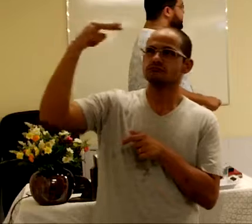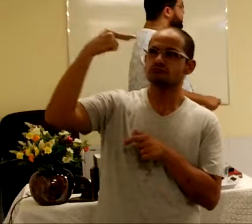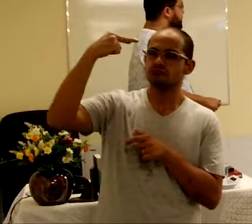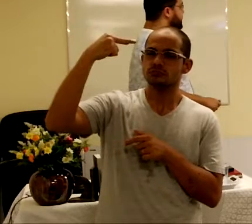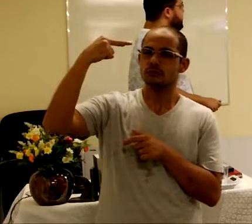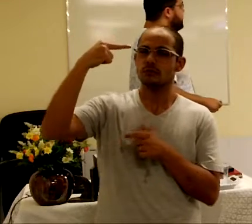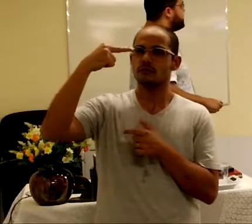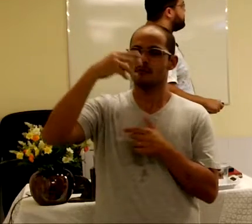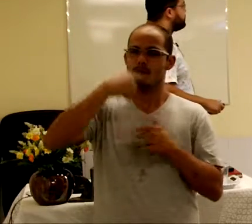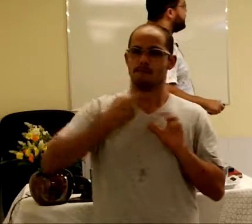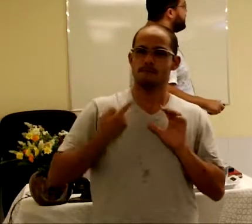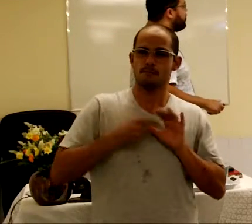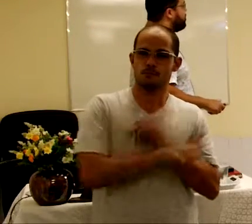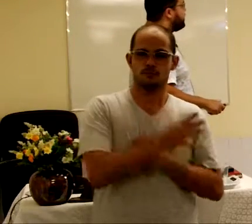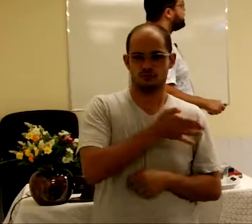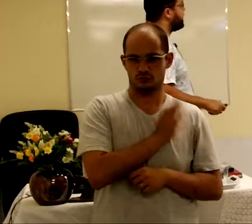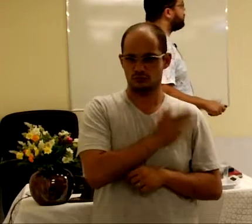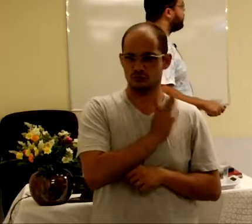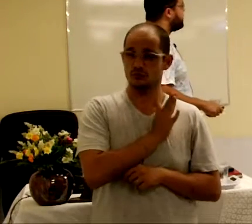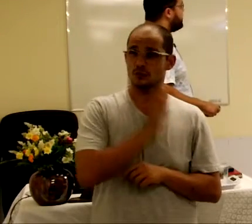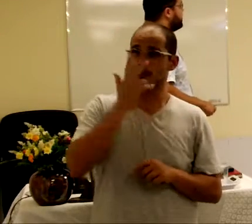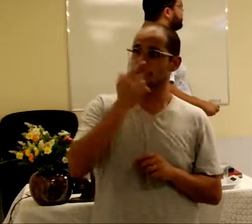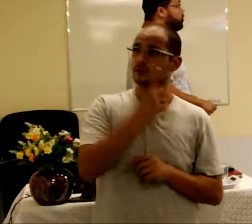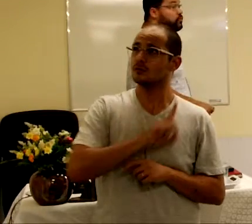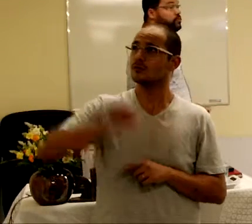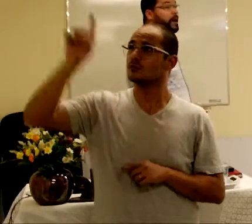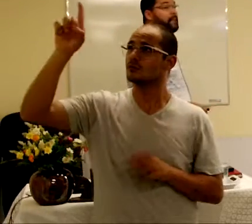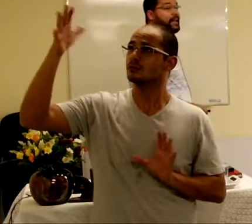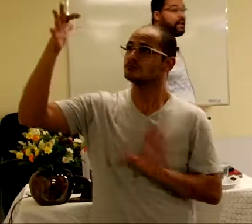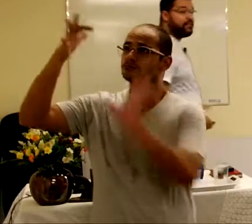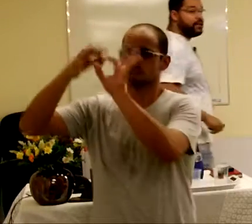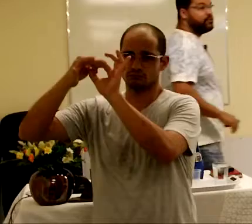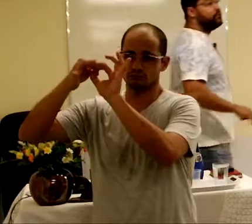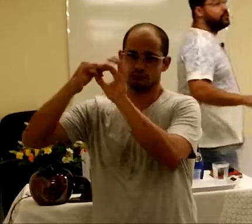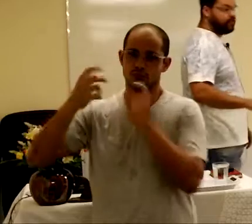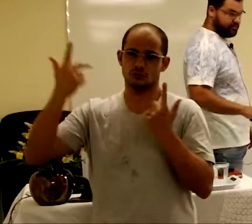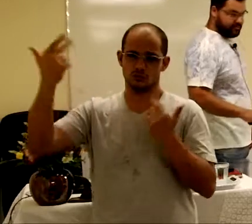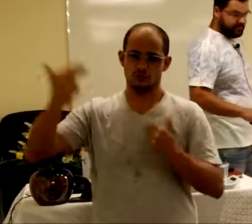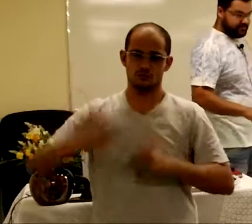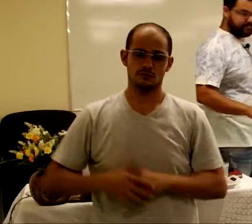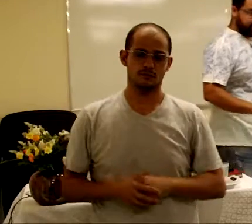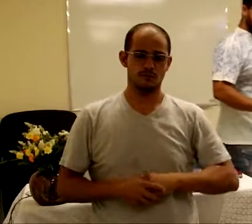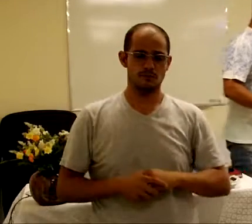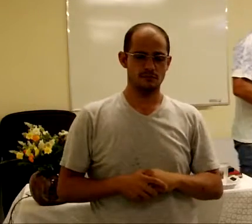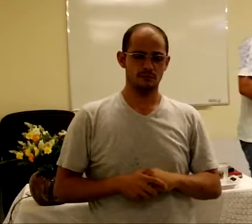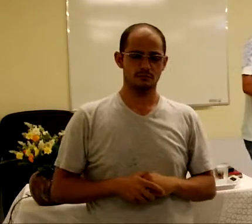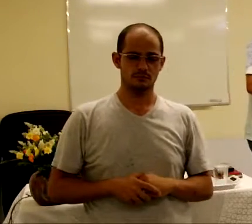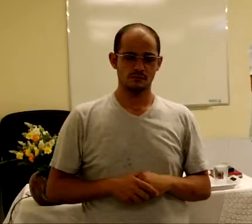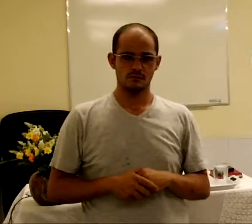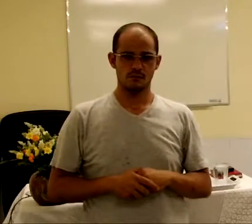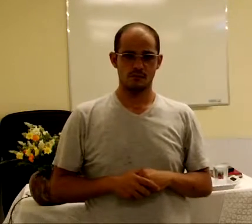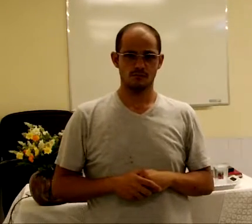coração. Estamos nele como nele está em nós, segundo a palavra do Cristo.